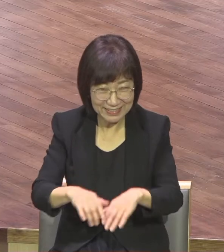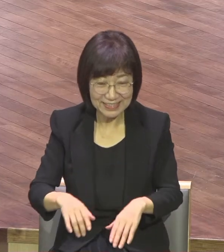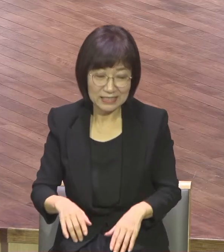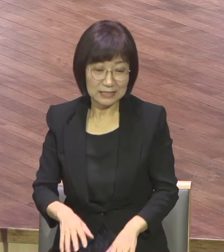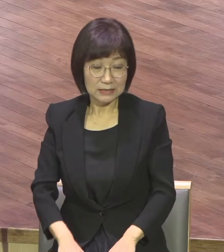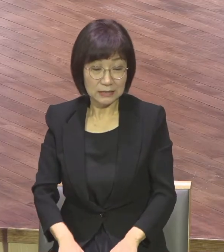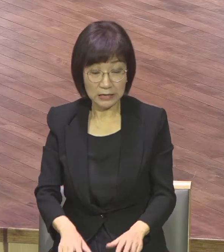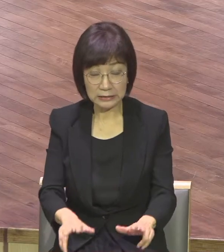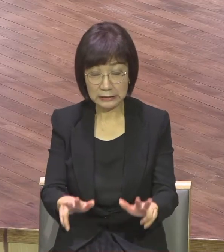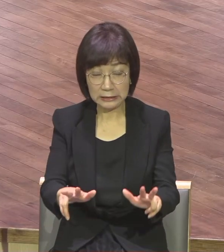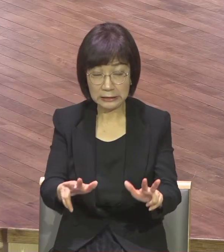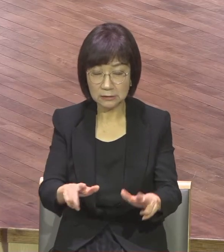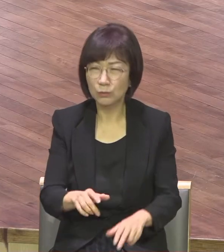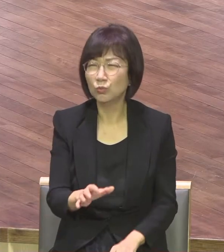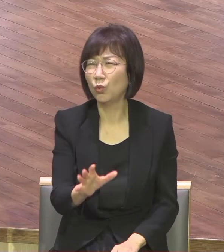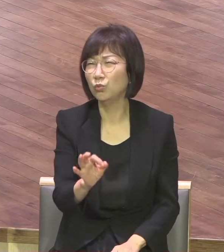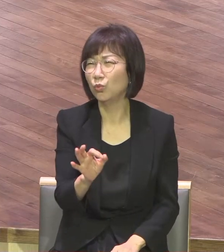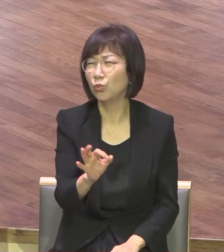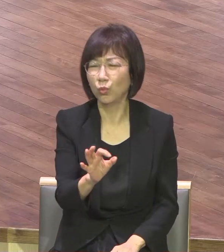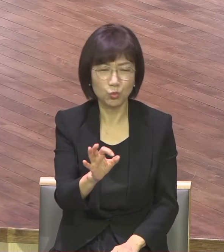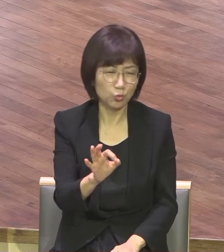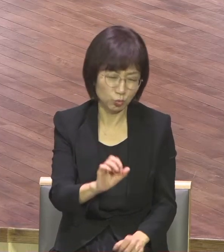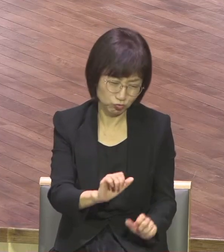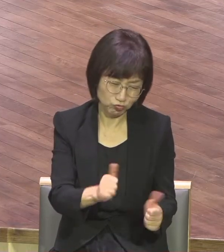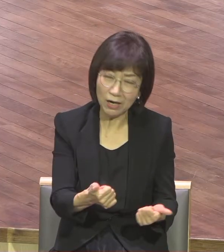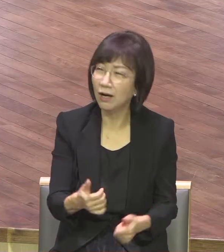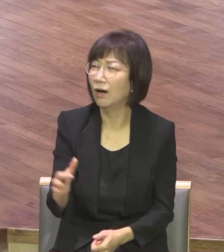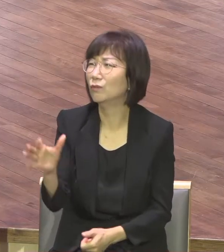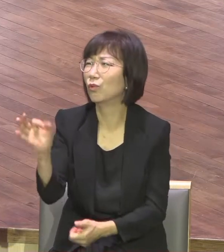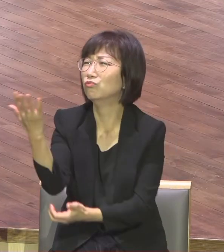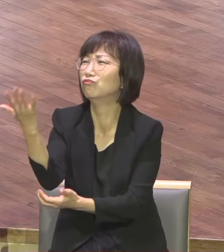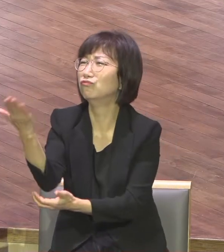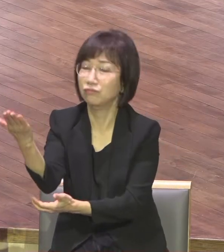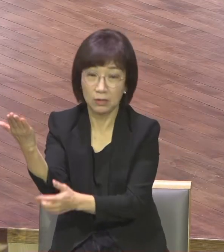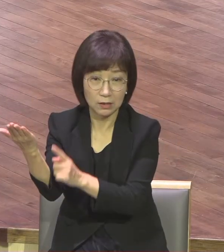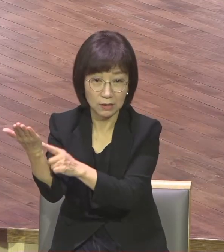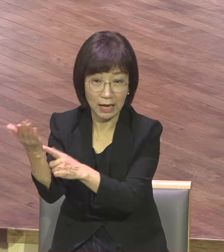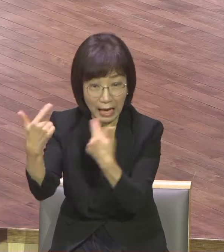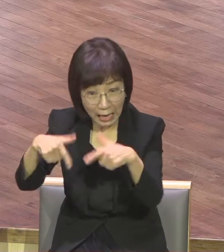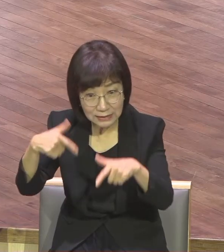당장 돈이 얼마가 필요한데 그 얼마를 채워 주옵소서.